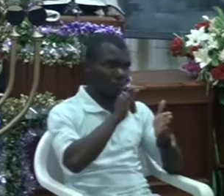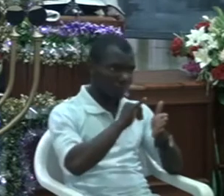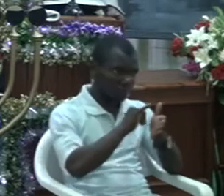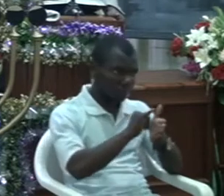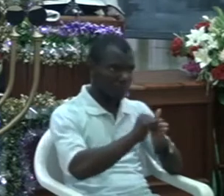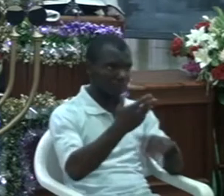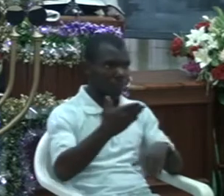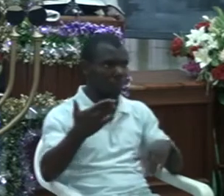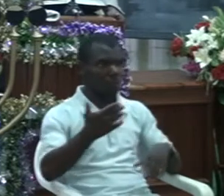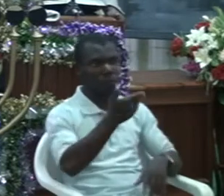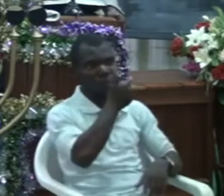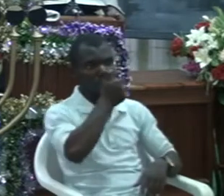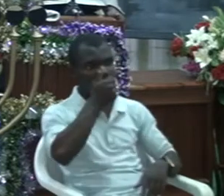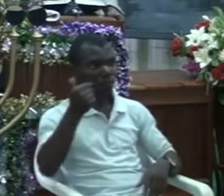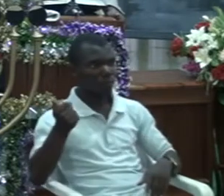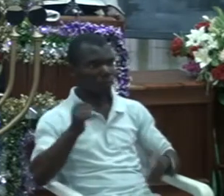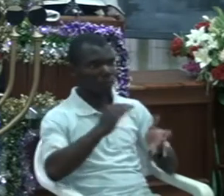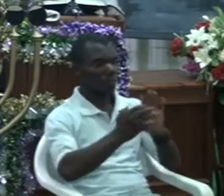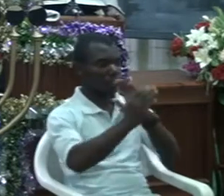c'est ça la chose.